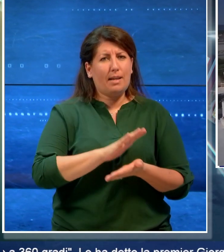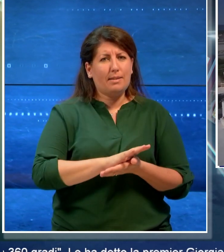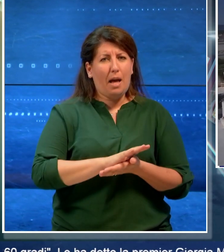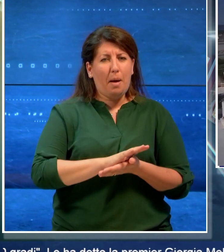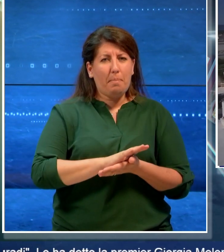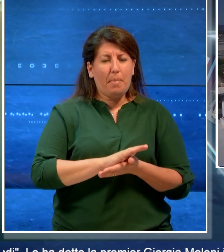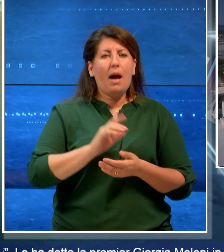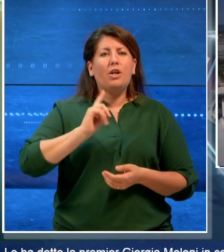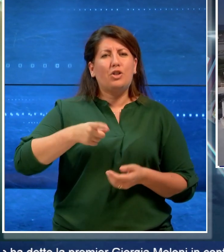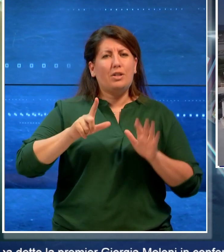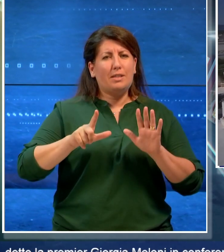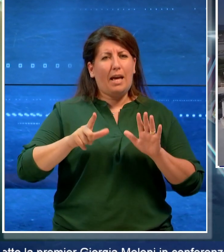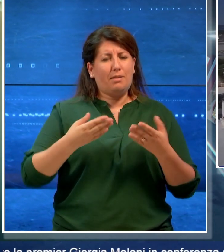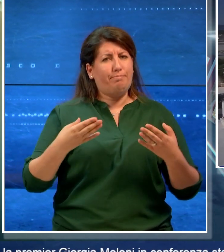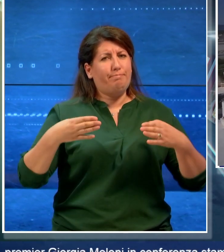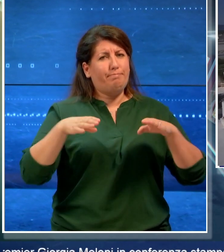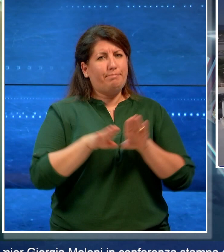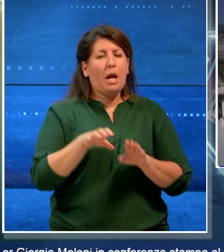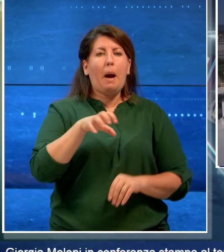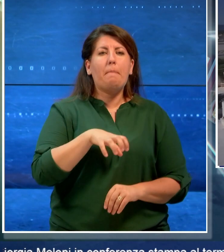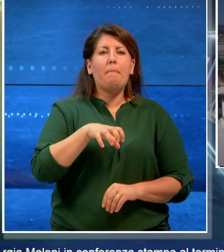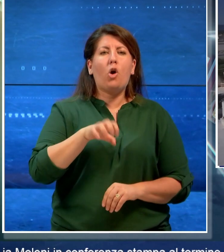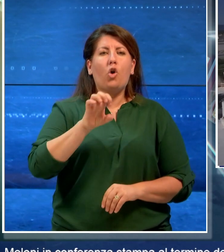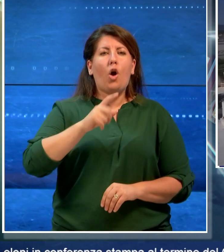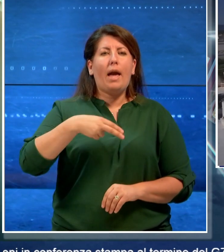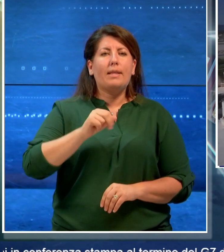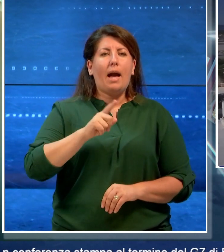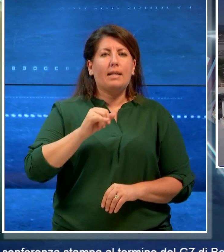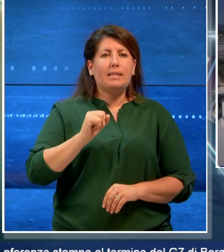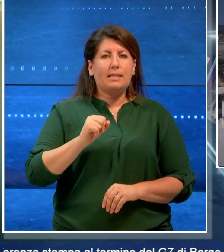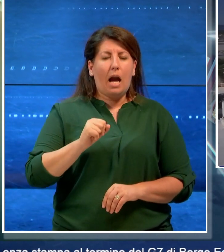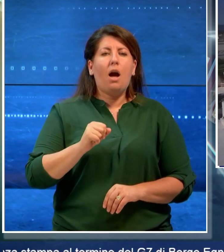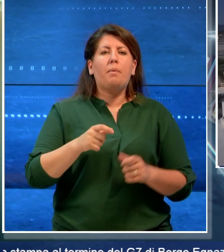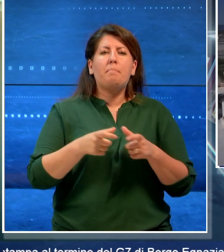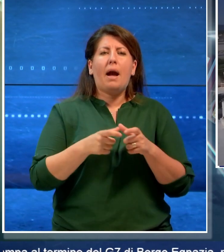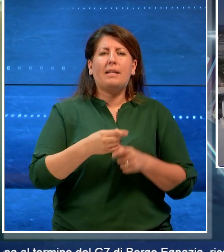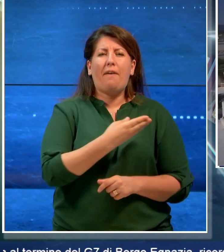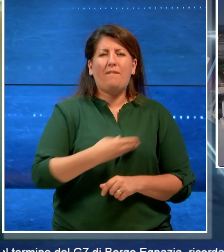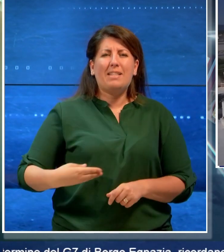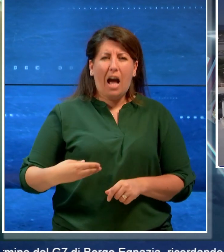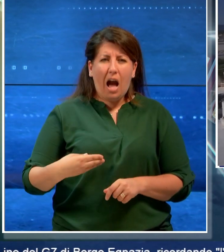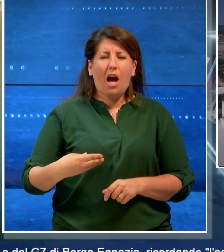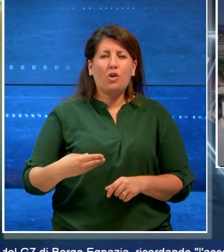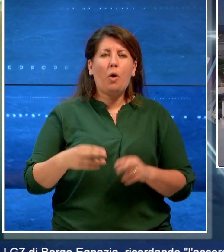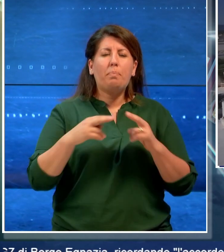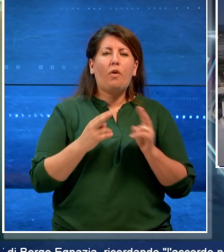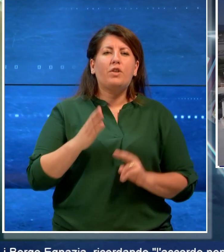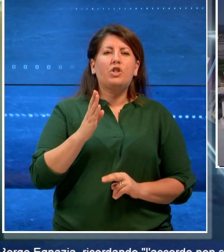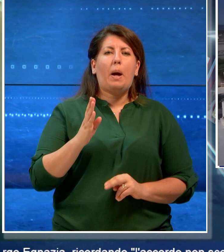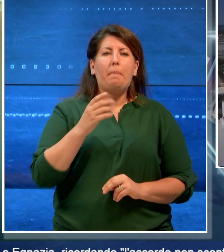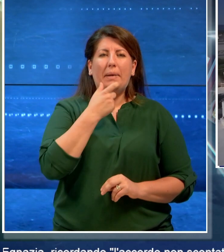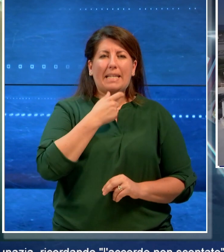del G7 di Borgo Ignazia Fasano in provincia di Brindisi meloni ha ricordato anche l'accordo